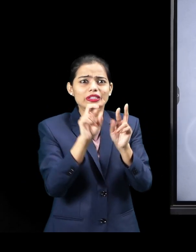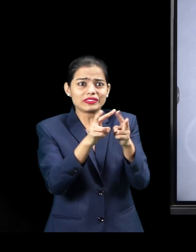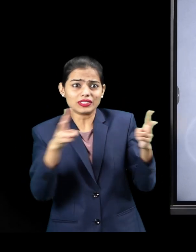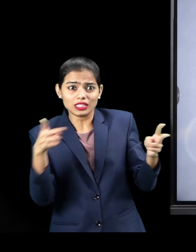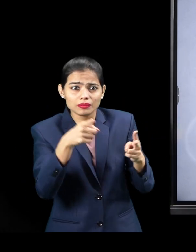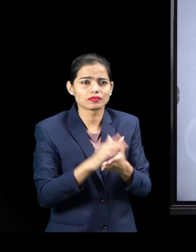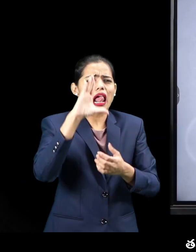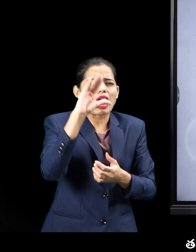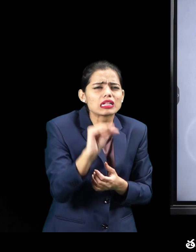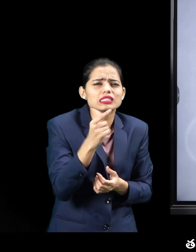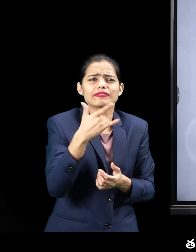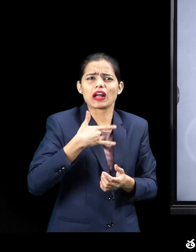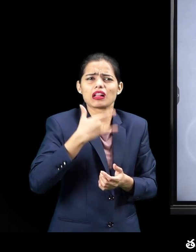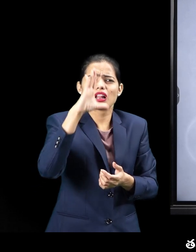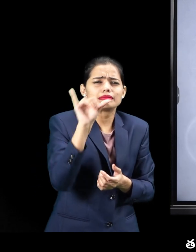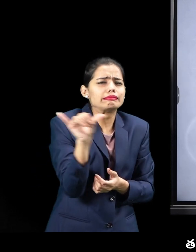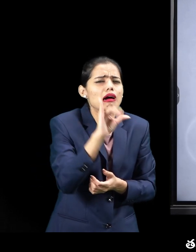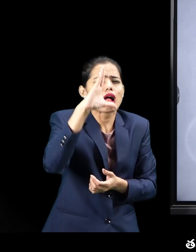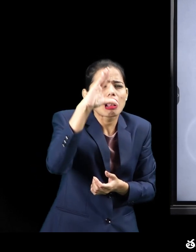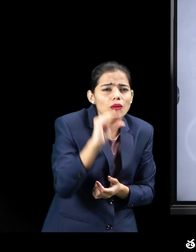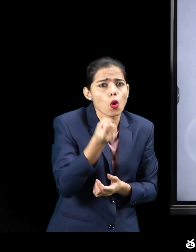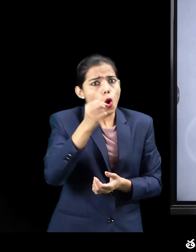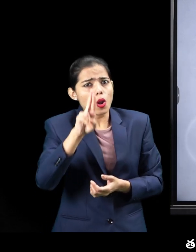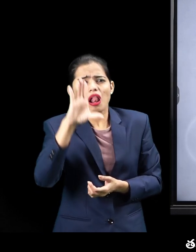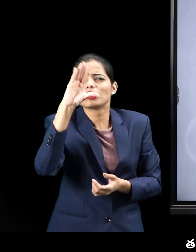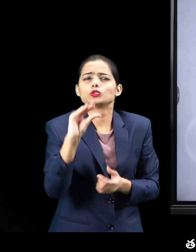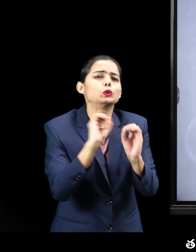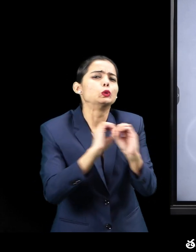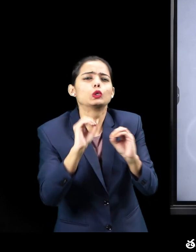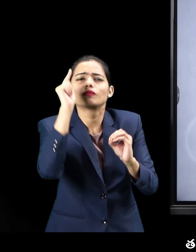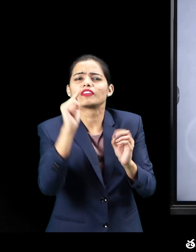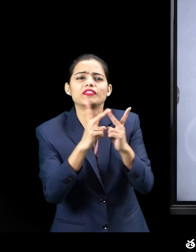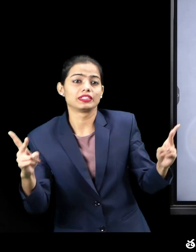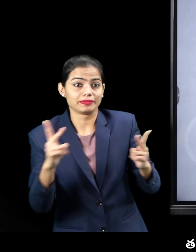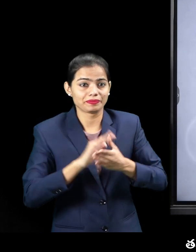అసాధ్యమైన సంఘటనలు. తక్కువ అవకాశం లేదా అసంభవమైన సంఘటనలు.